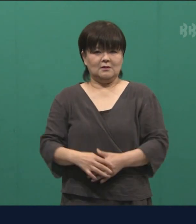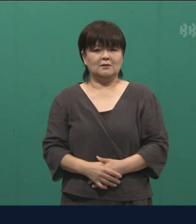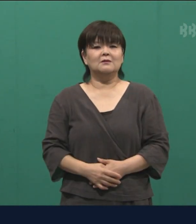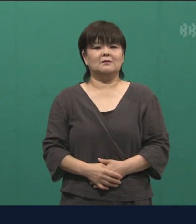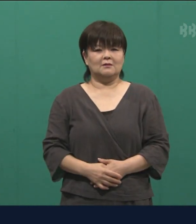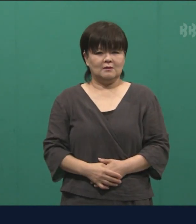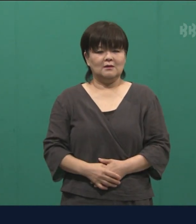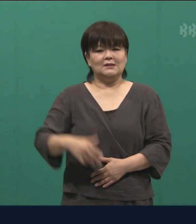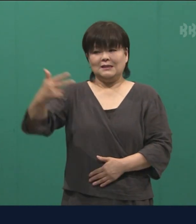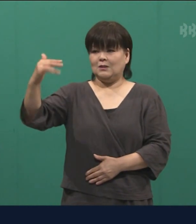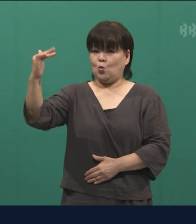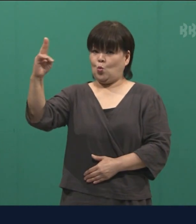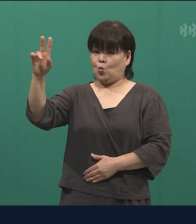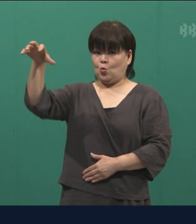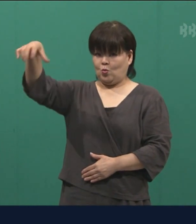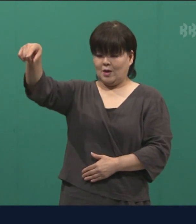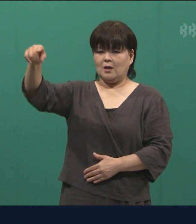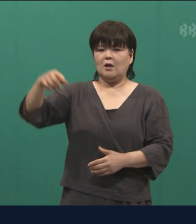ました。